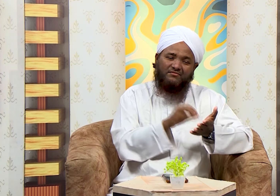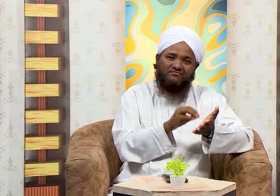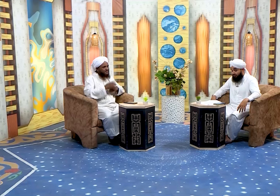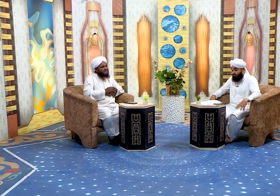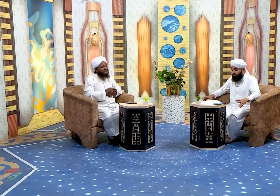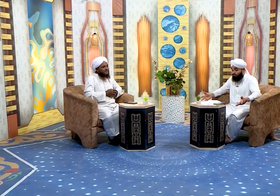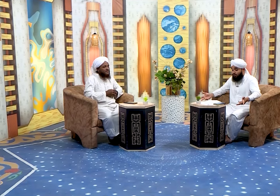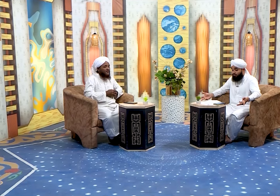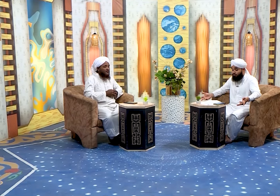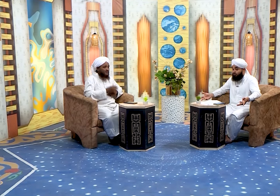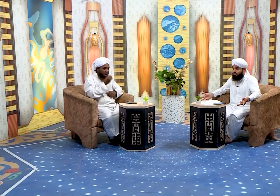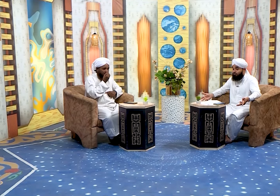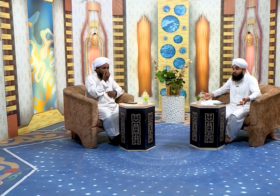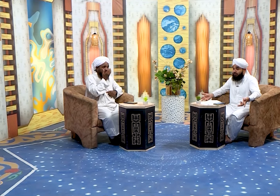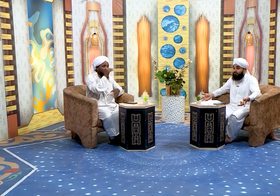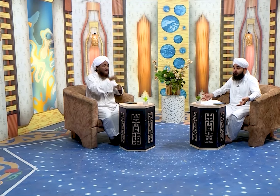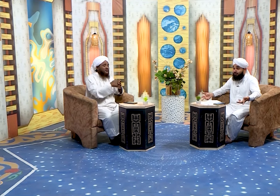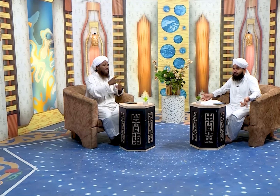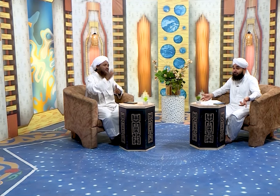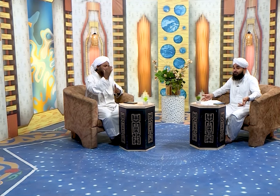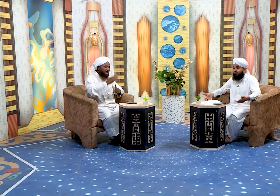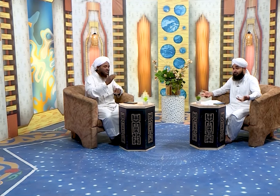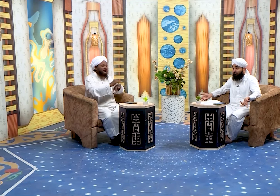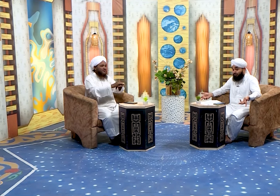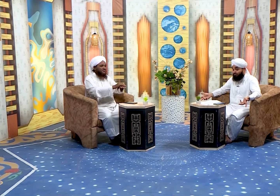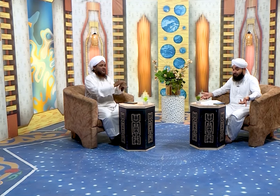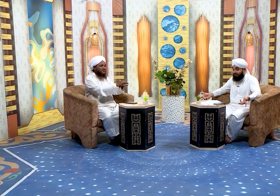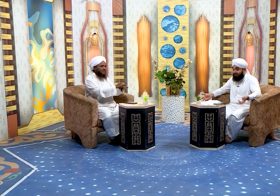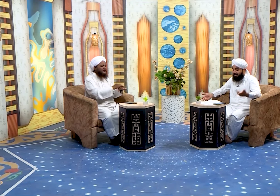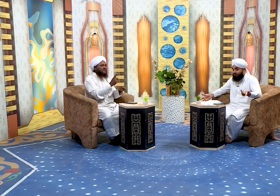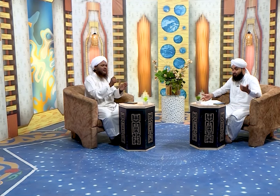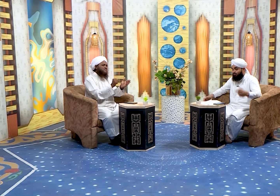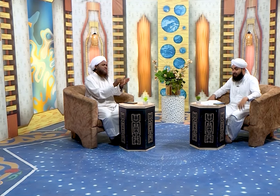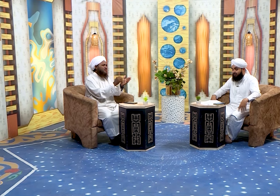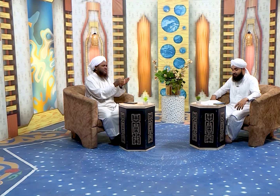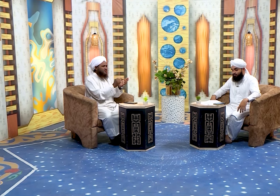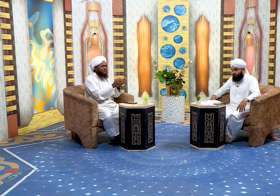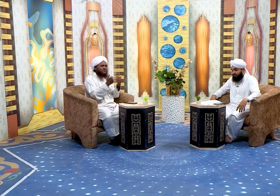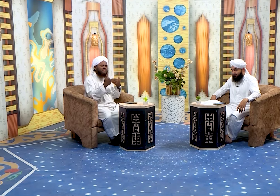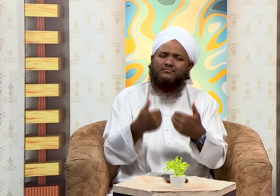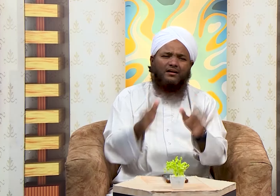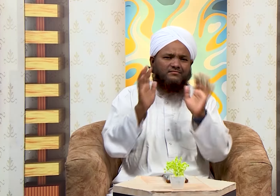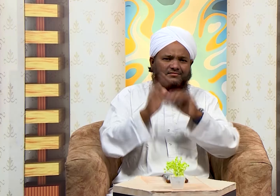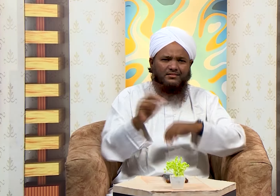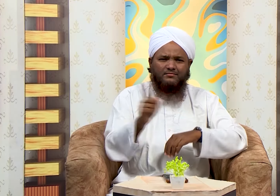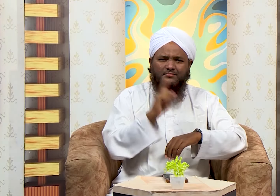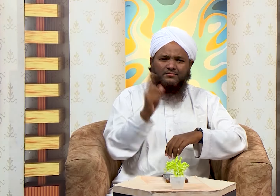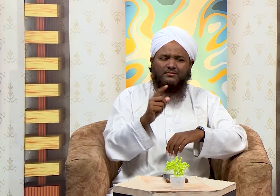ہیں اور وہ خوشبودار پھول کون سے ہوتے ہیں رحمت کے شفت کے یا درگزر کے بردباری کے یہ پھول نکلنا شروع ہو جاتے ہیں